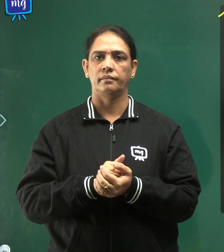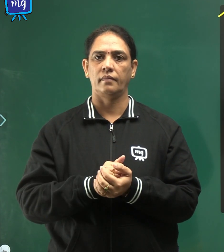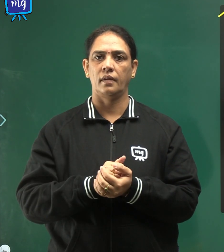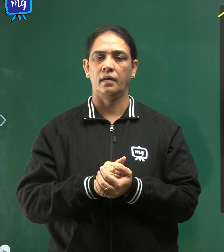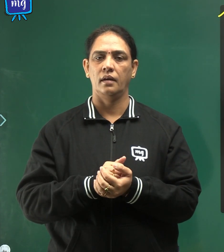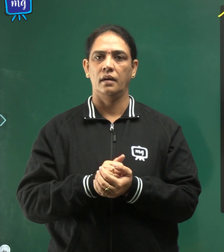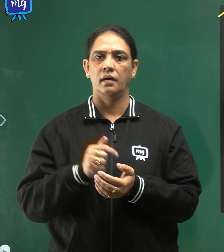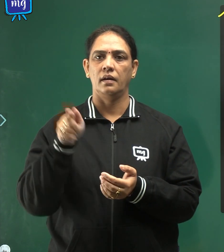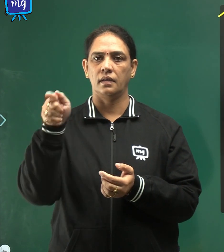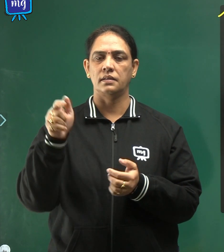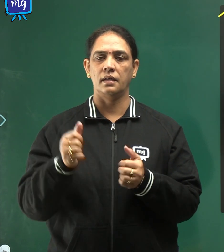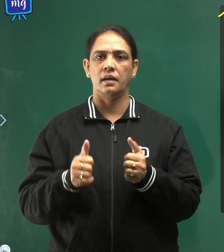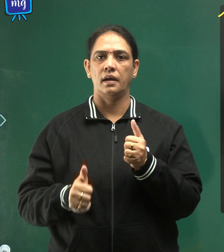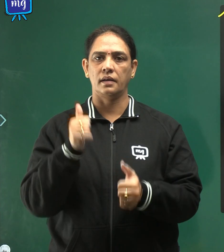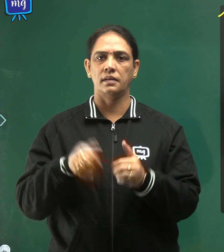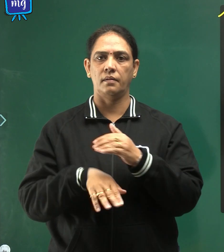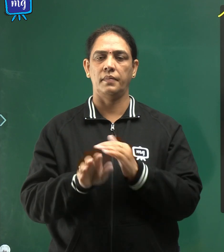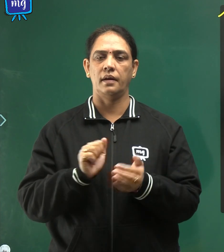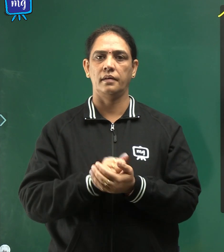किसी परीक्षा में